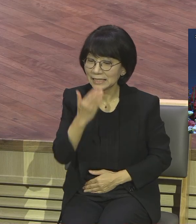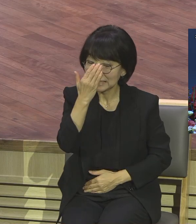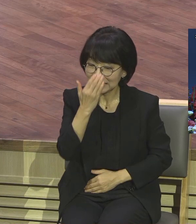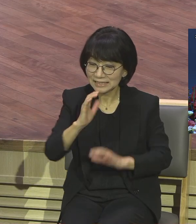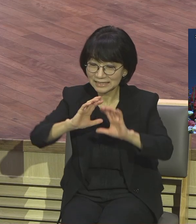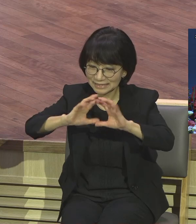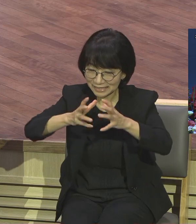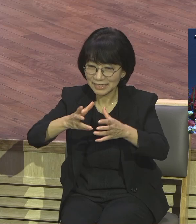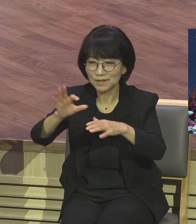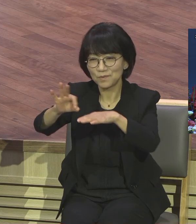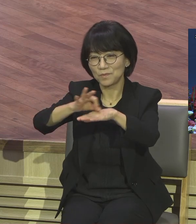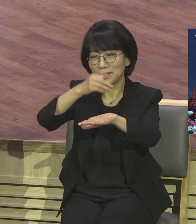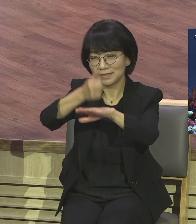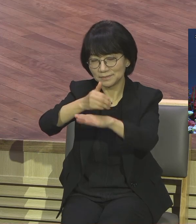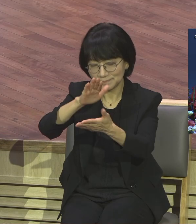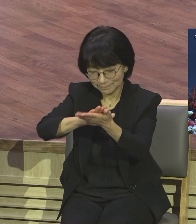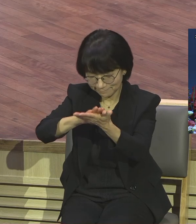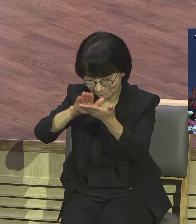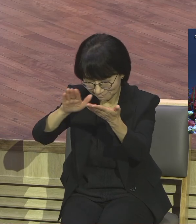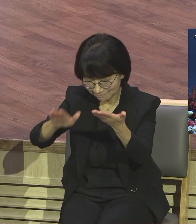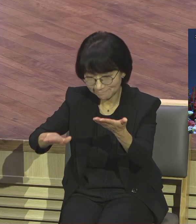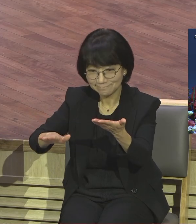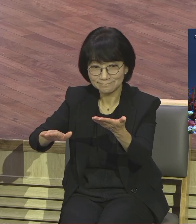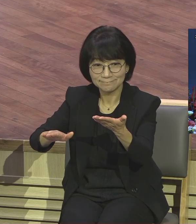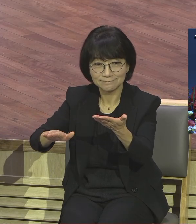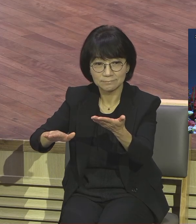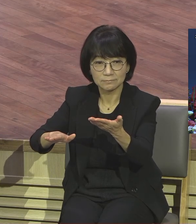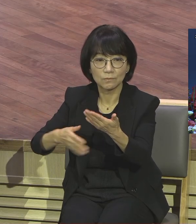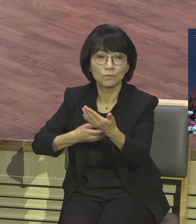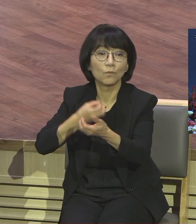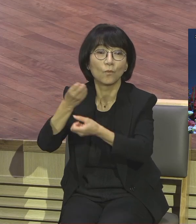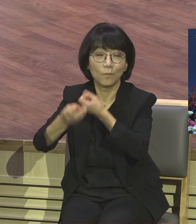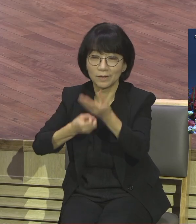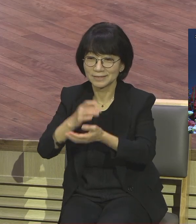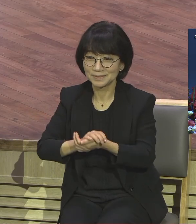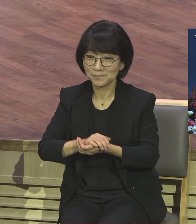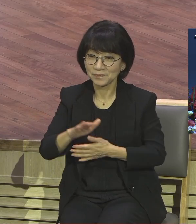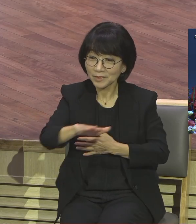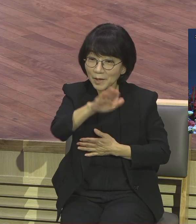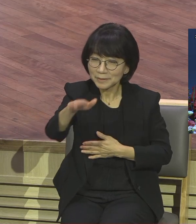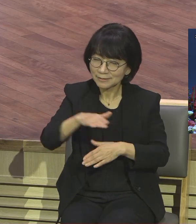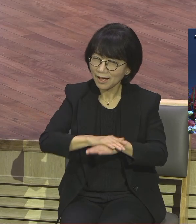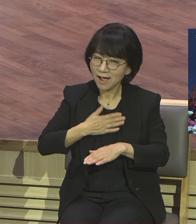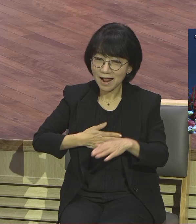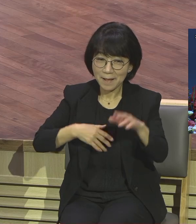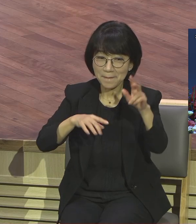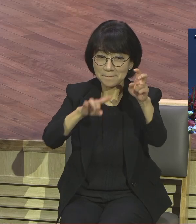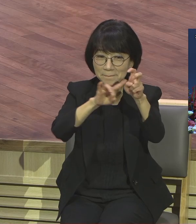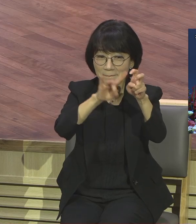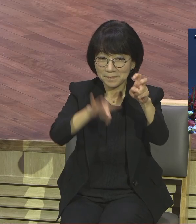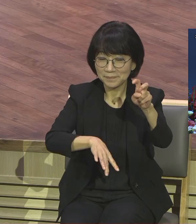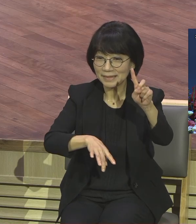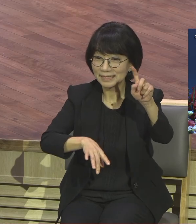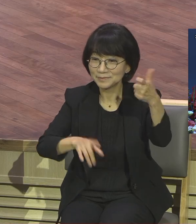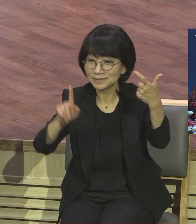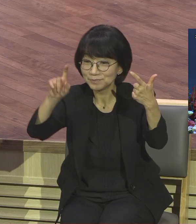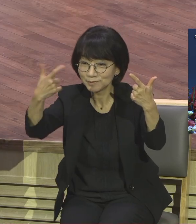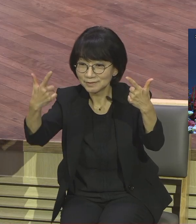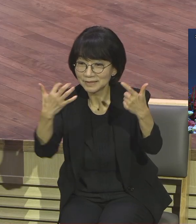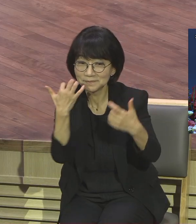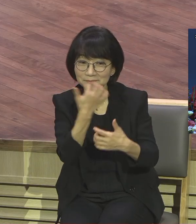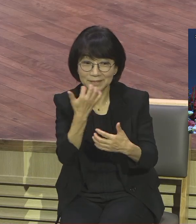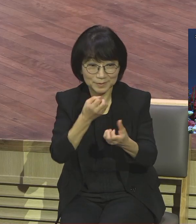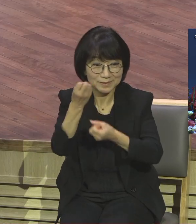임금이로소이다. 이 말은요, 이 표현은 마태복음 16장 10절에 나온 베드로의 이